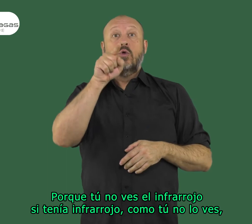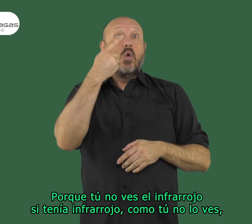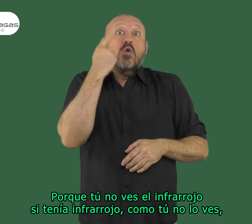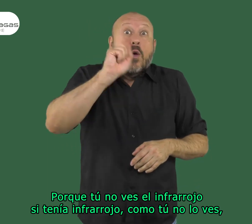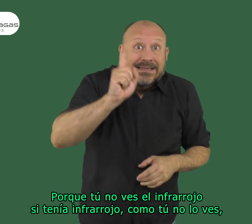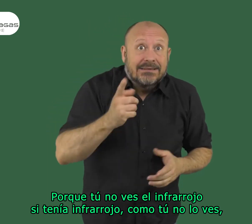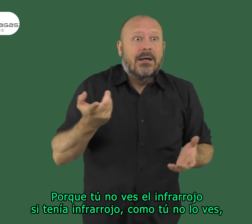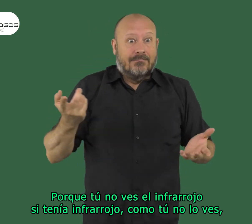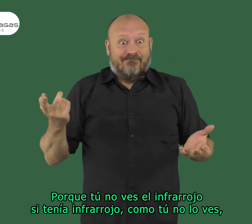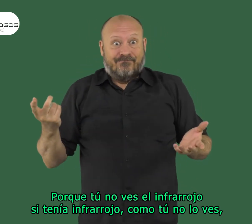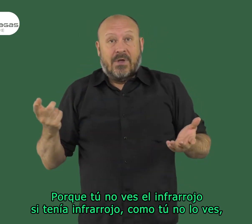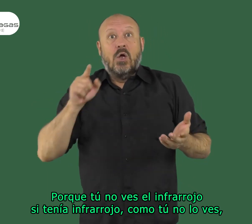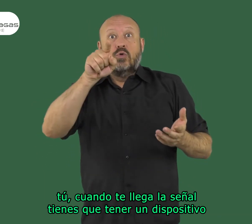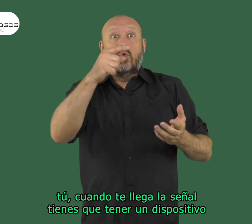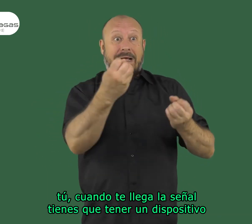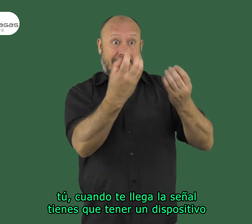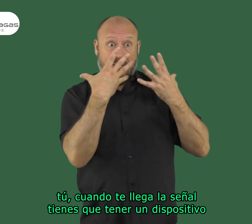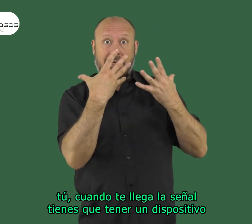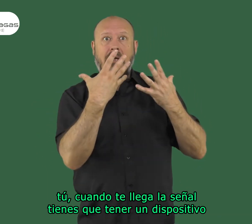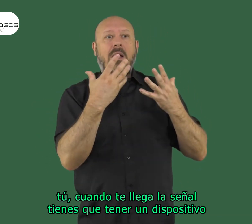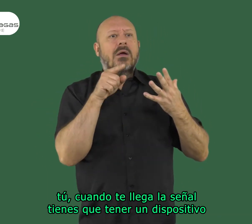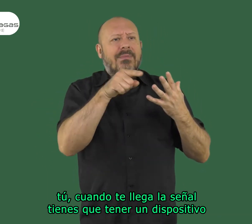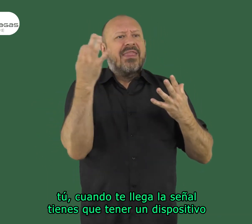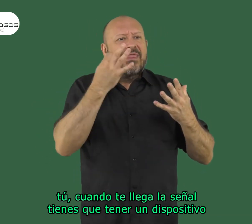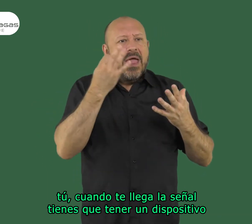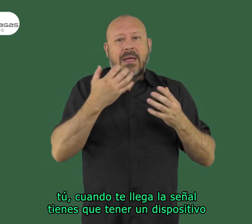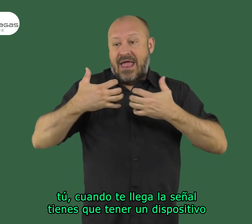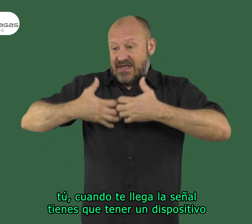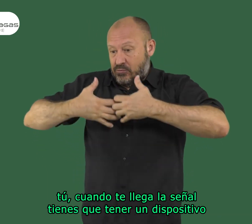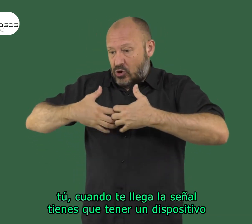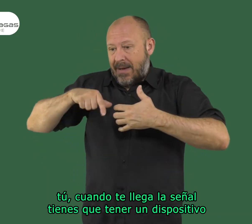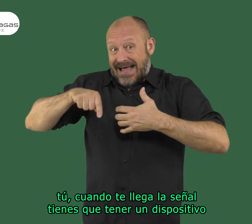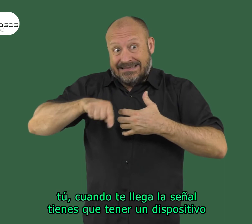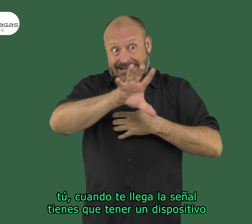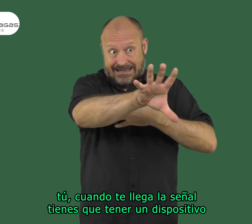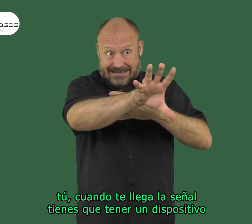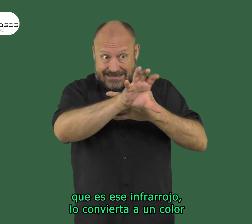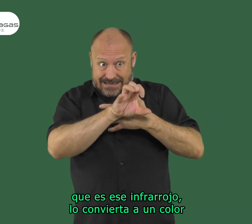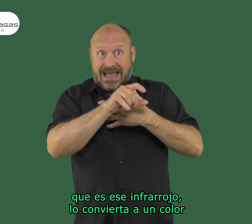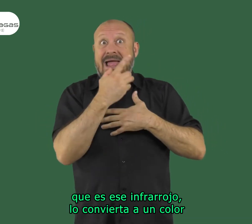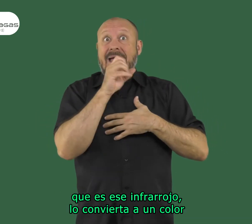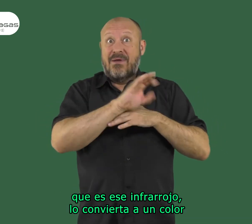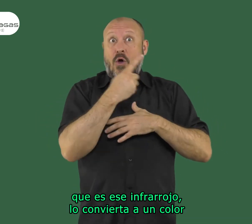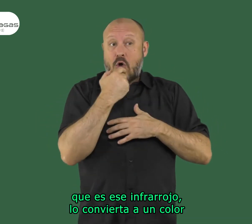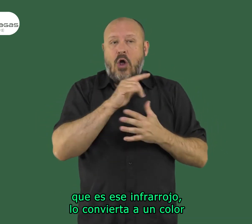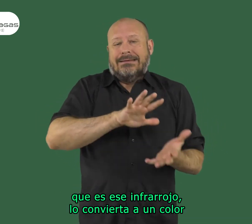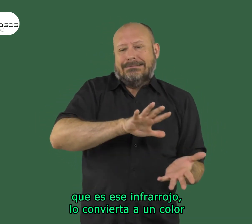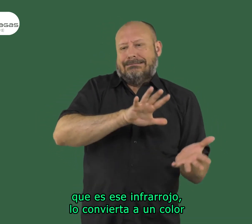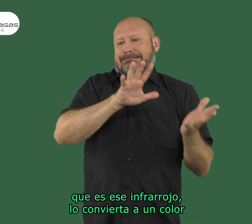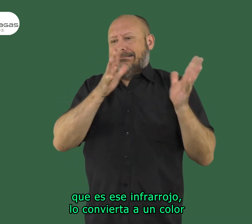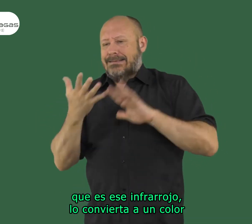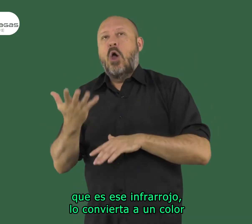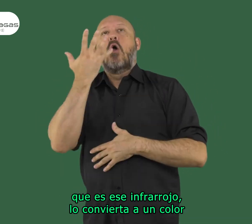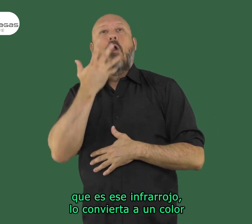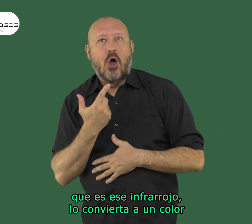infrarrojo. Si te llega infrarrojo, como tú no lo ves, tú cuando te llega la señal, tienes que tener un dispositivo que ese